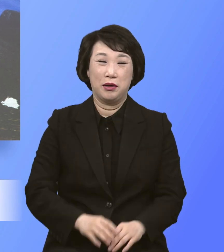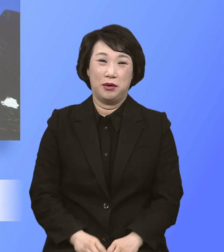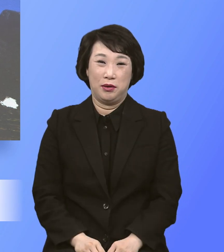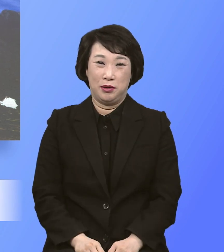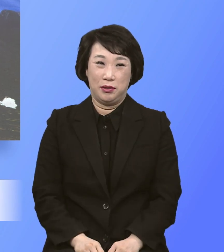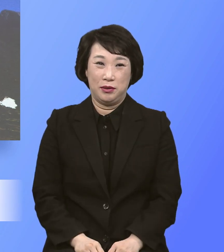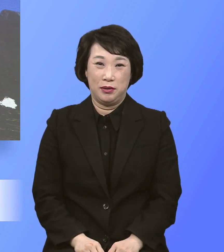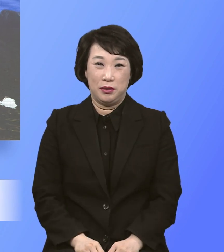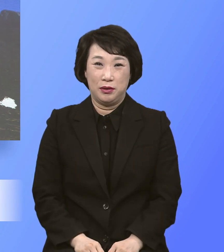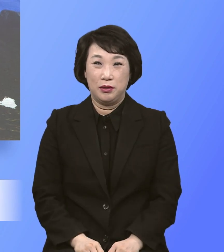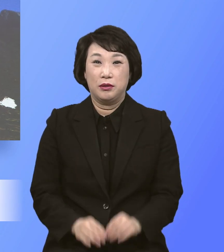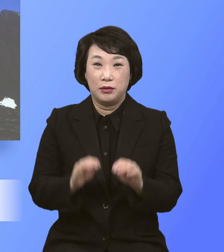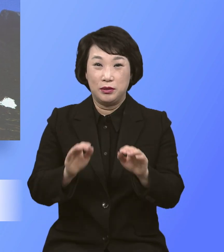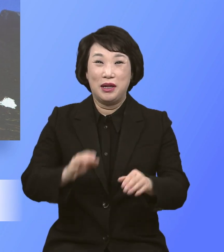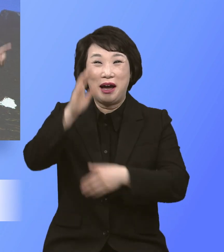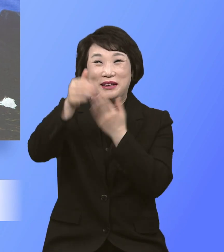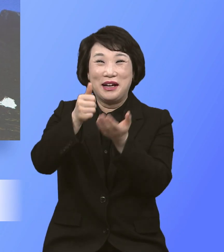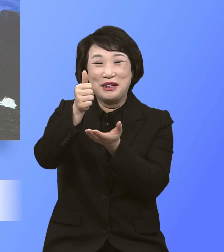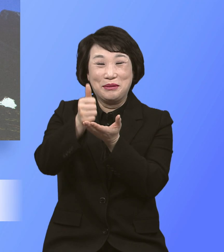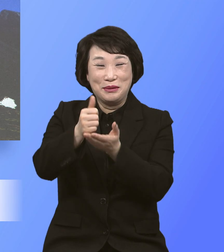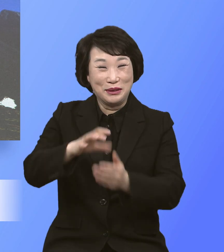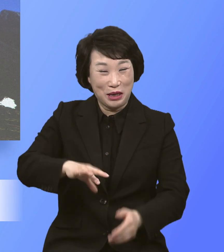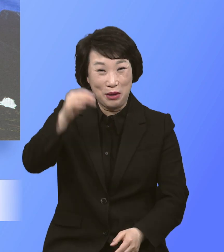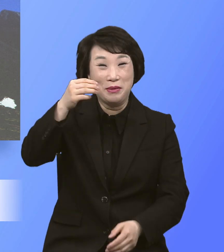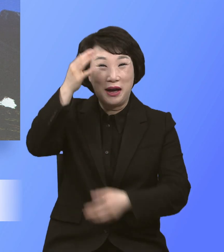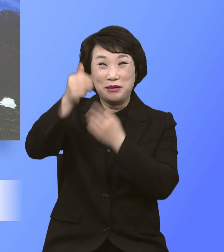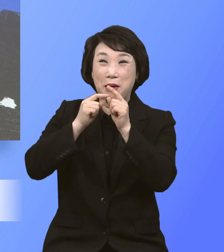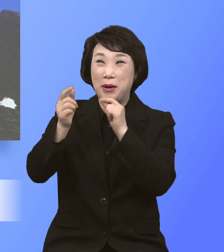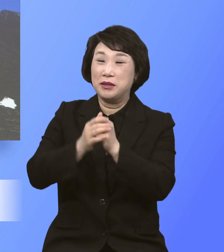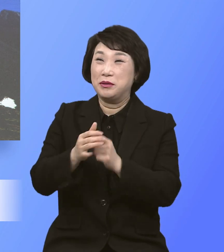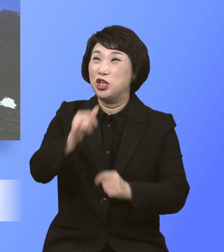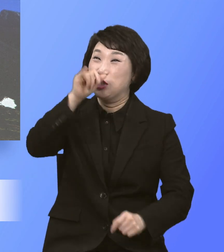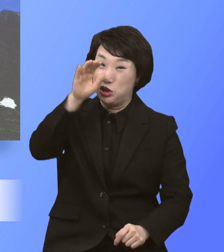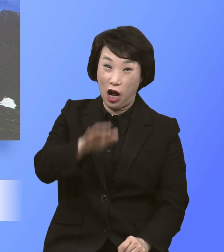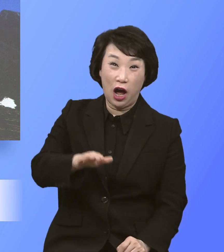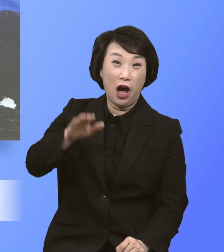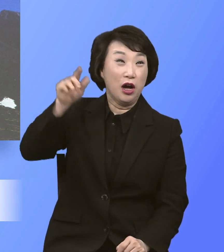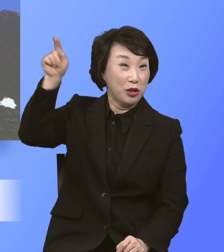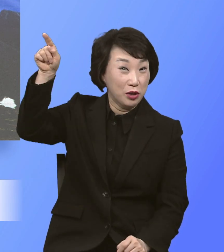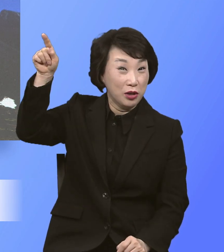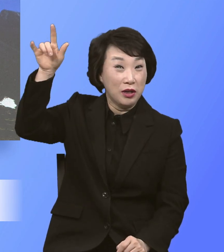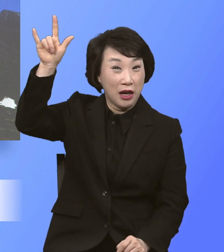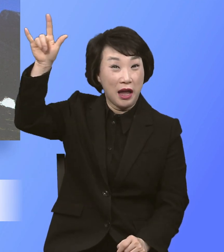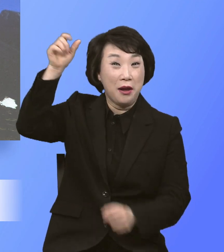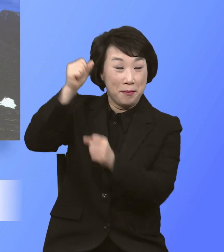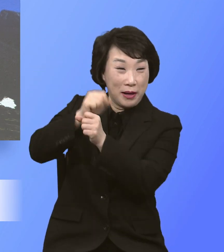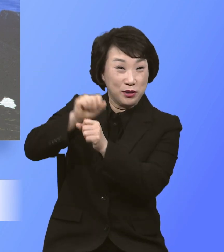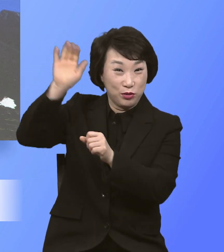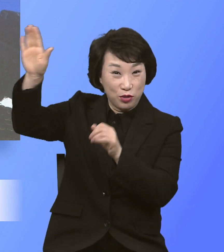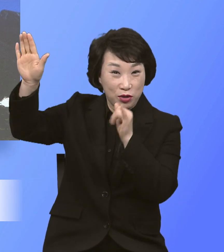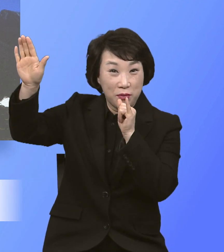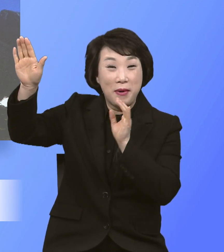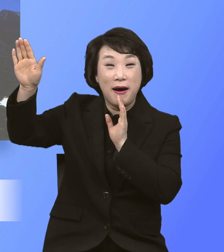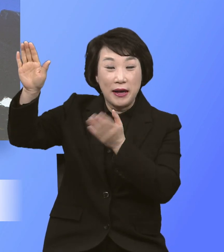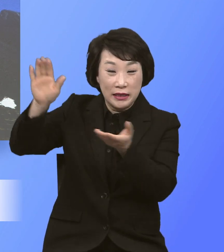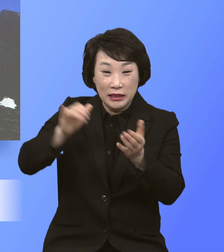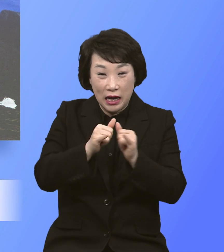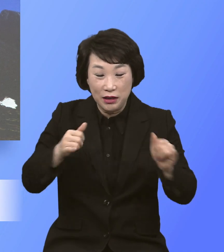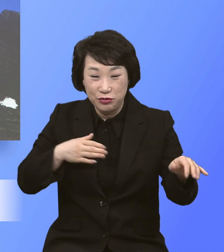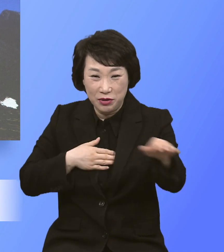있대요. 근데 하나님 태초의 말씀으로 한마디로 딱 태양을 만들어서